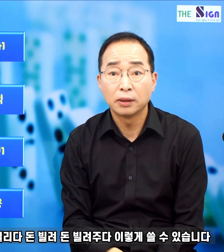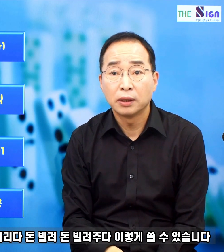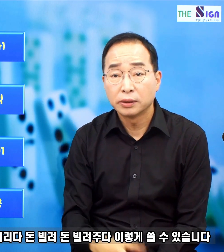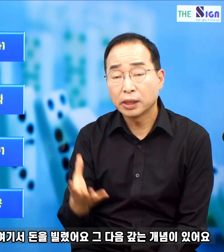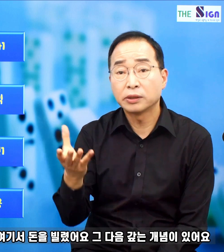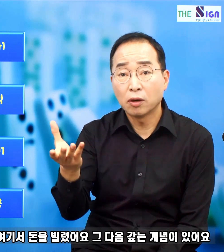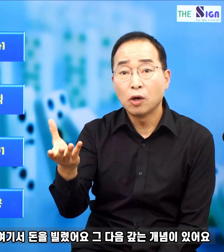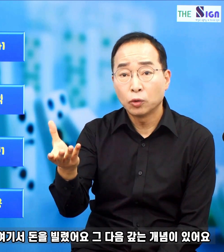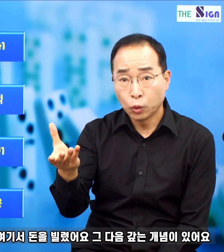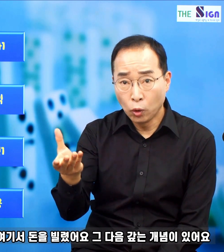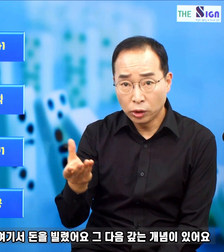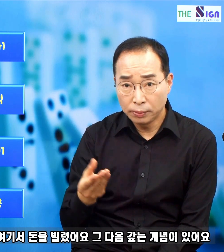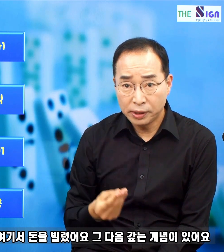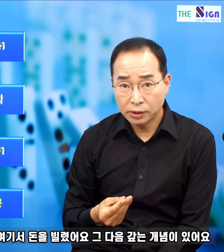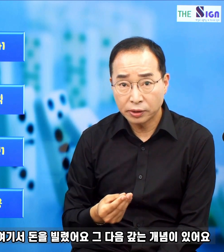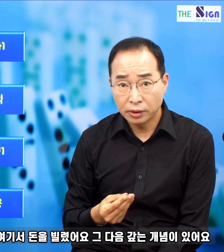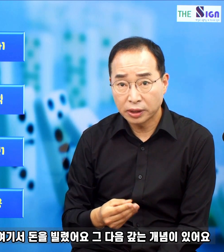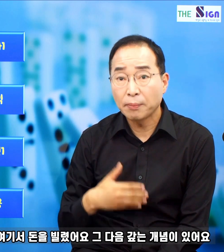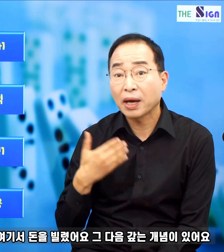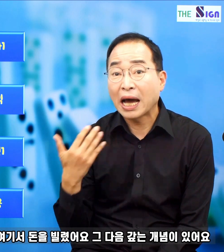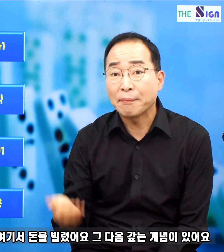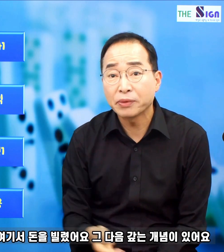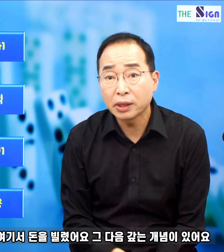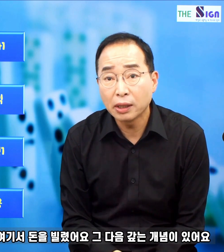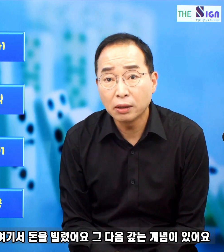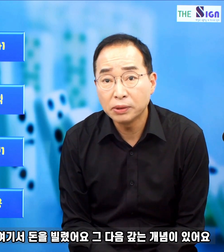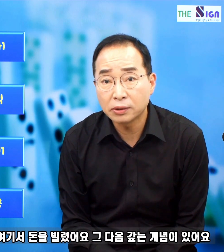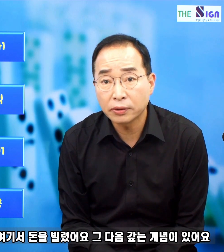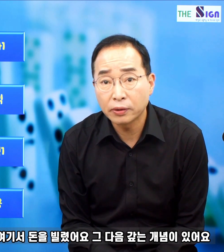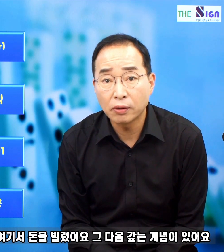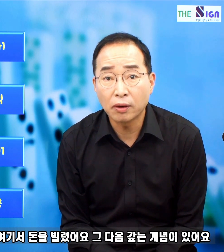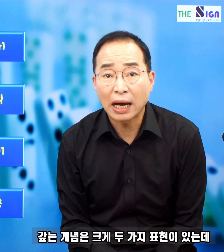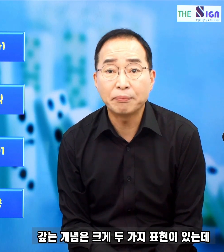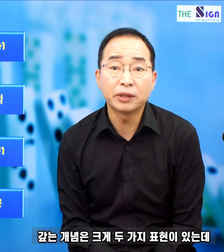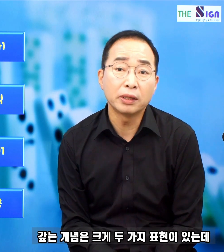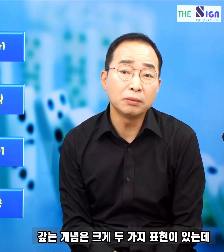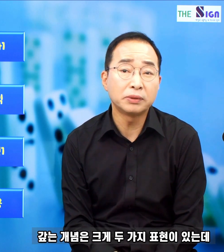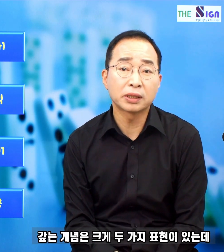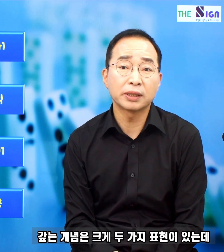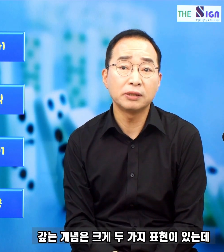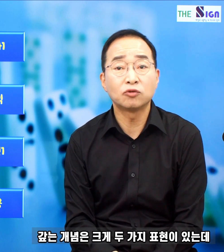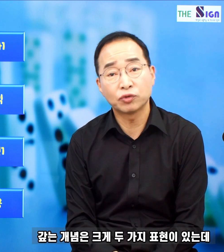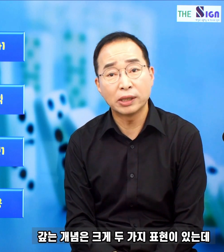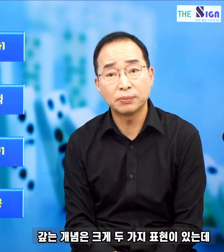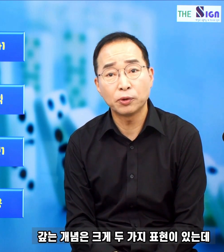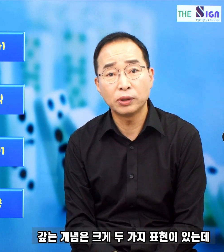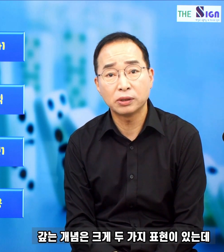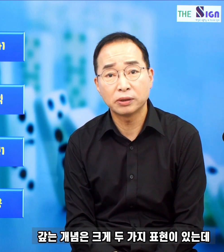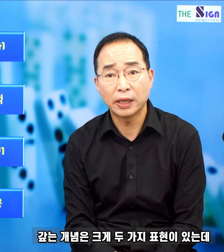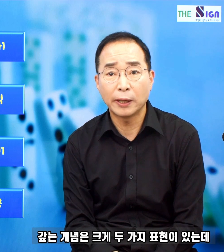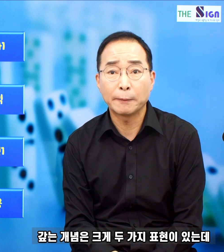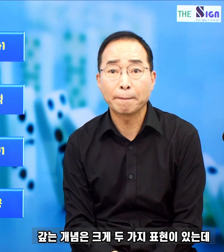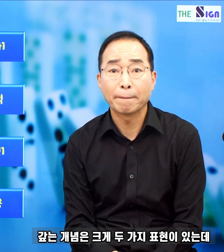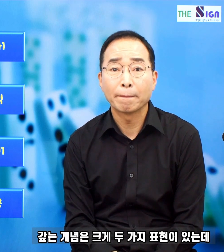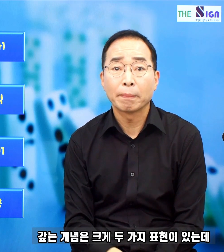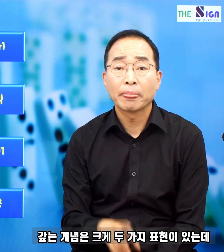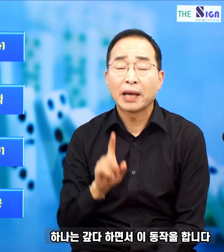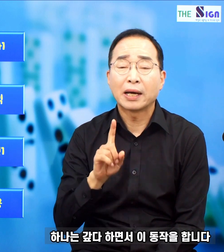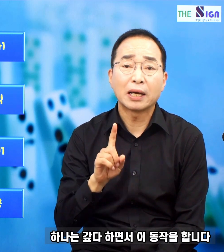자, 그래서 돈을 빌렸어요. 그 다음 갚는 개념이 있어요. 갚는 개념이 이제 크게 이제 두 가지 표현이 있는데, 하나는